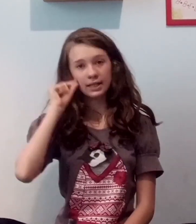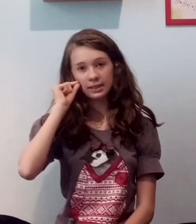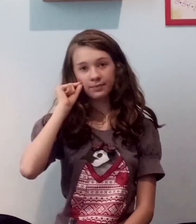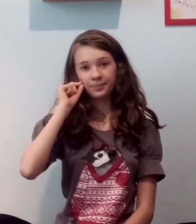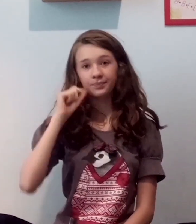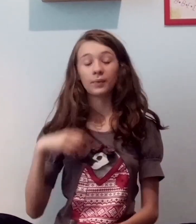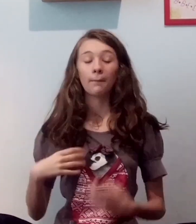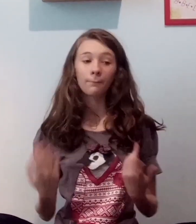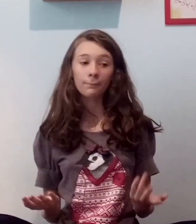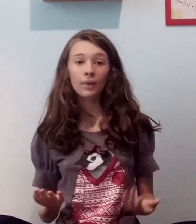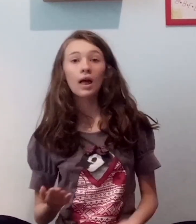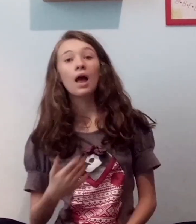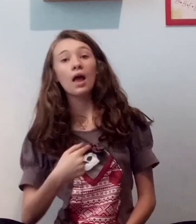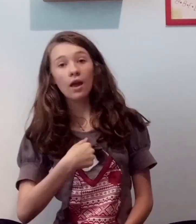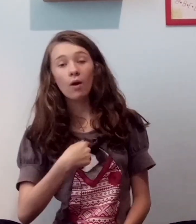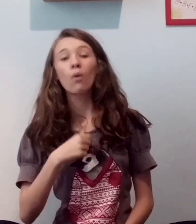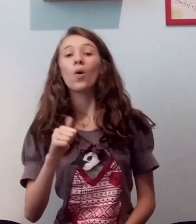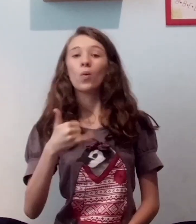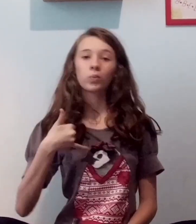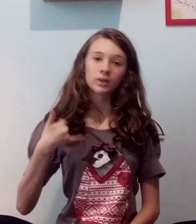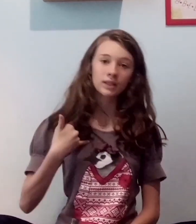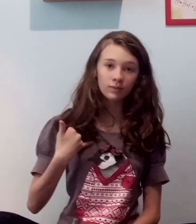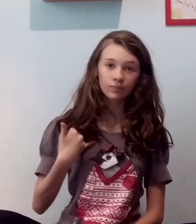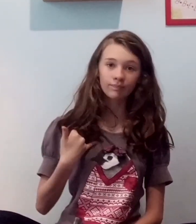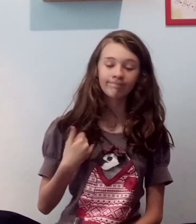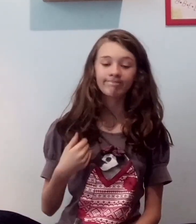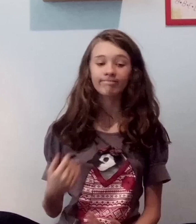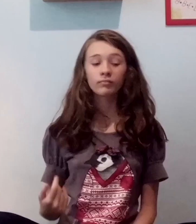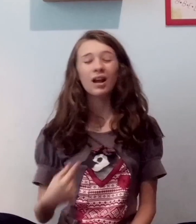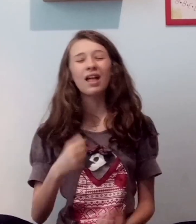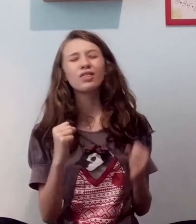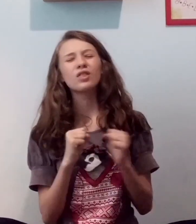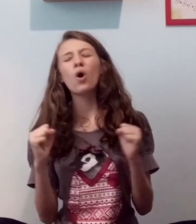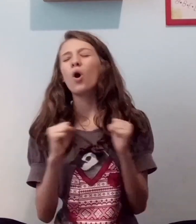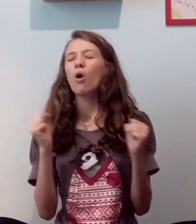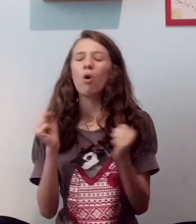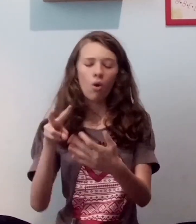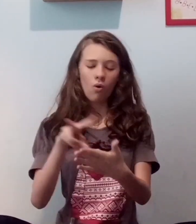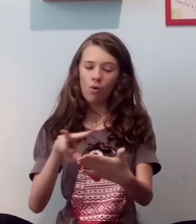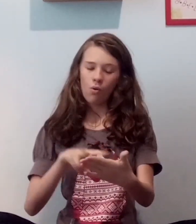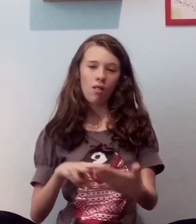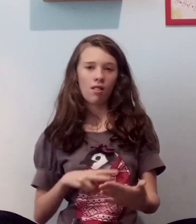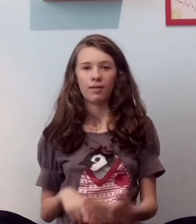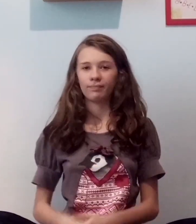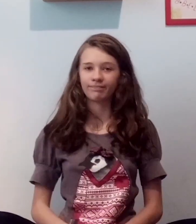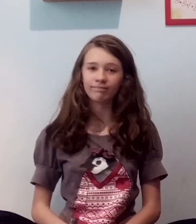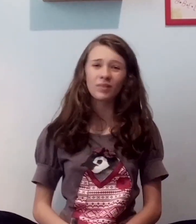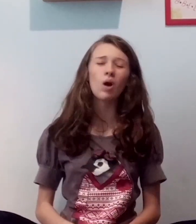daqui. Eu tenho 11 anos. Bem, eu adoro ler. É uma das